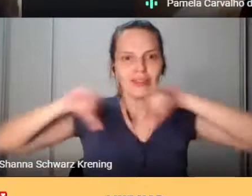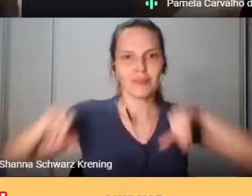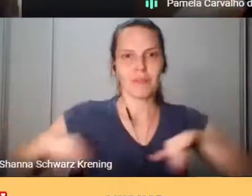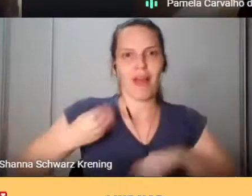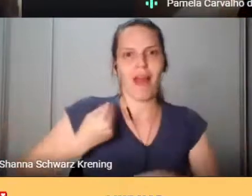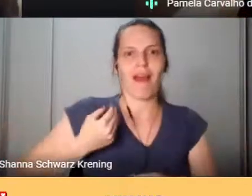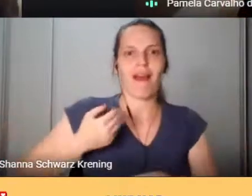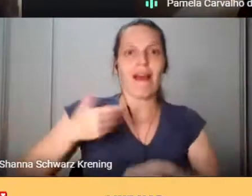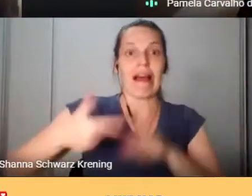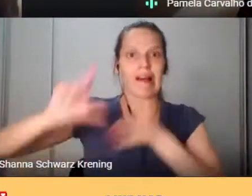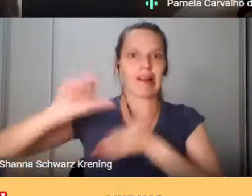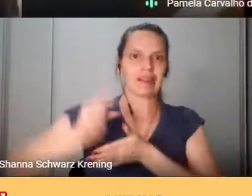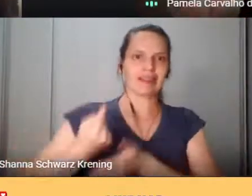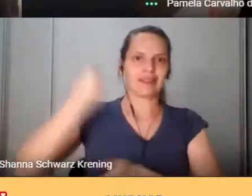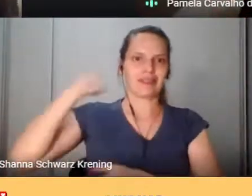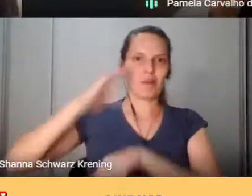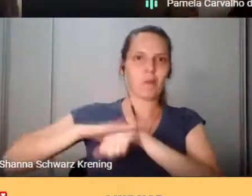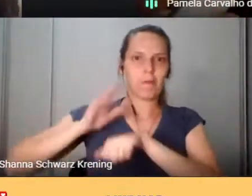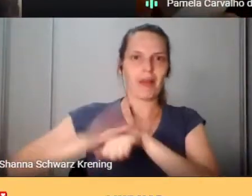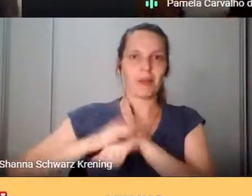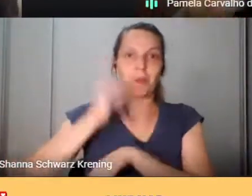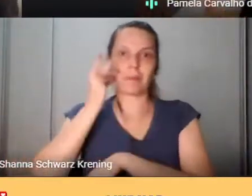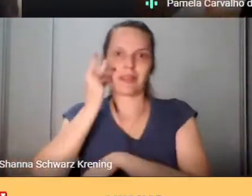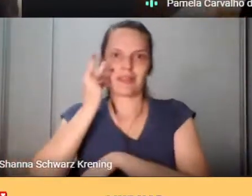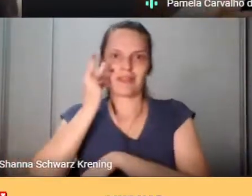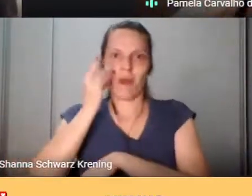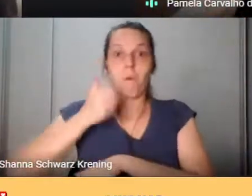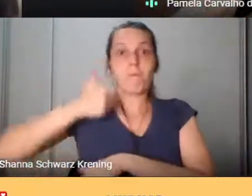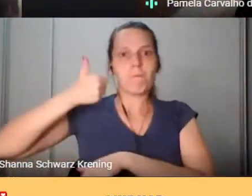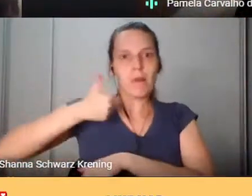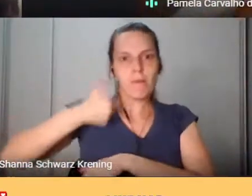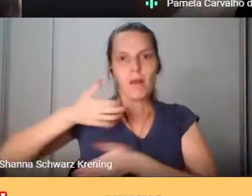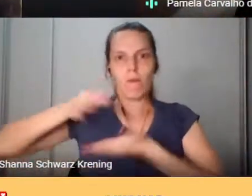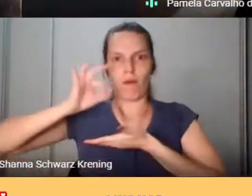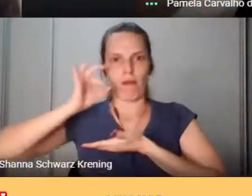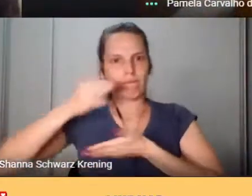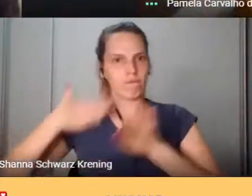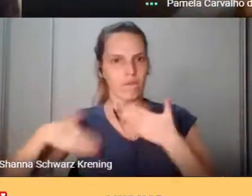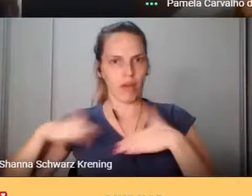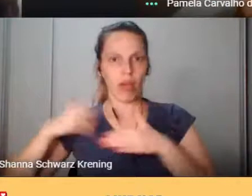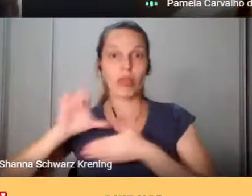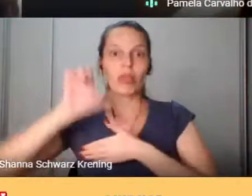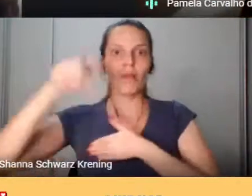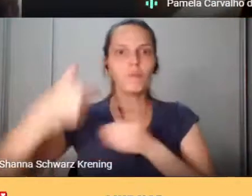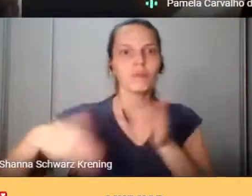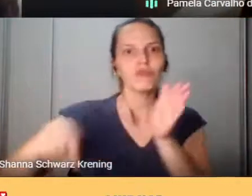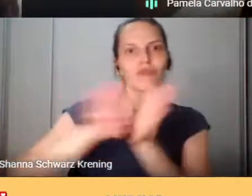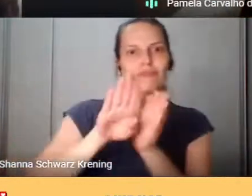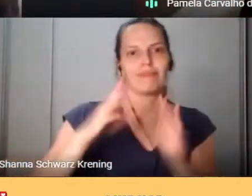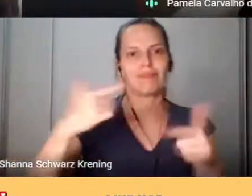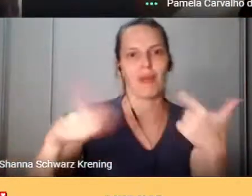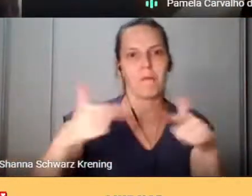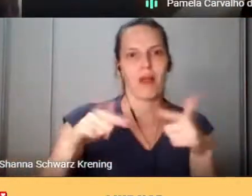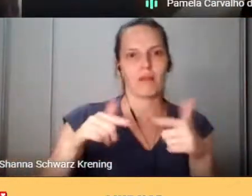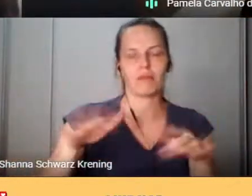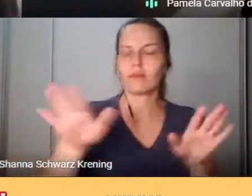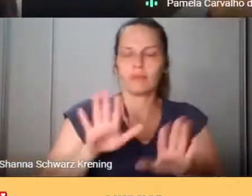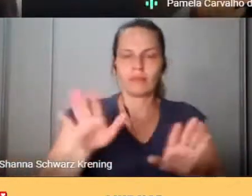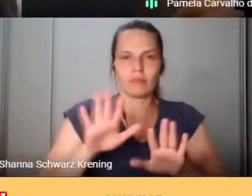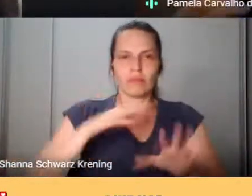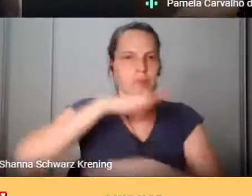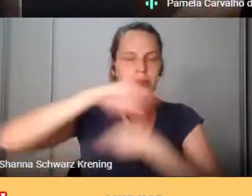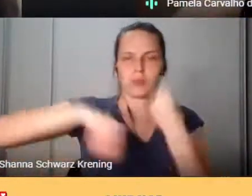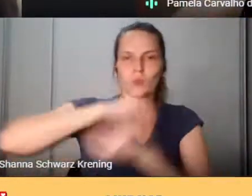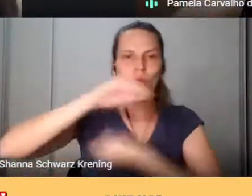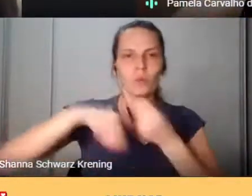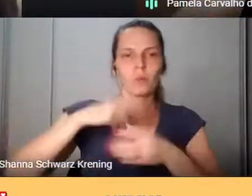Aquele momento no qual tu não chegou ainda no trabalho, né? Parece que a primeira janela que abri foi do celular, a segunda é minha tela